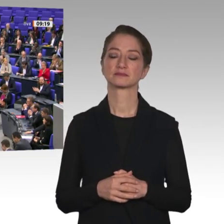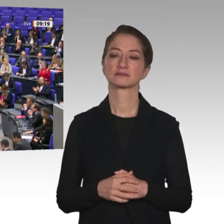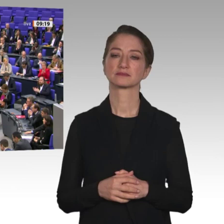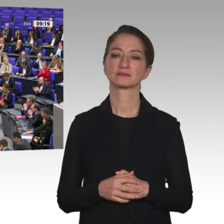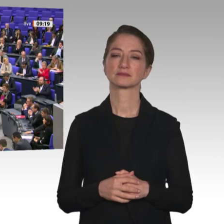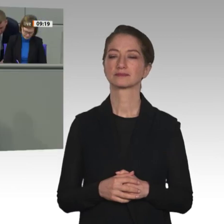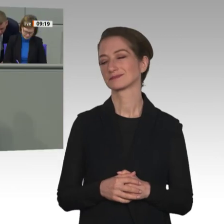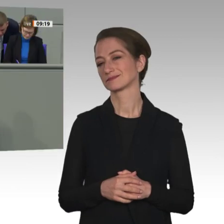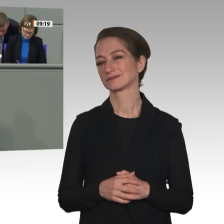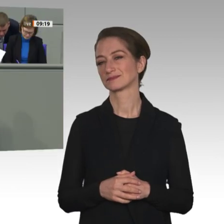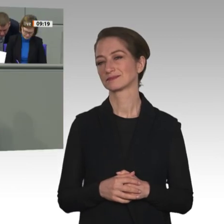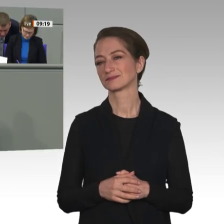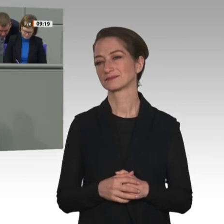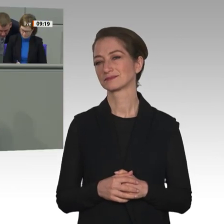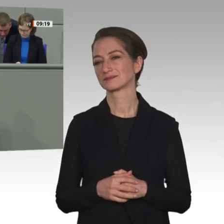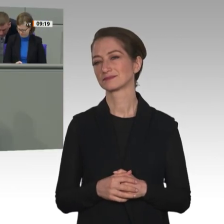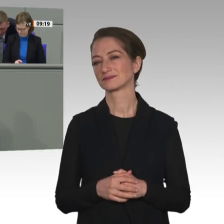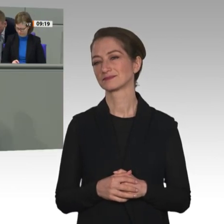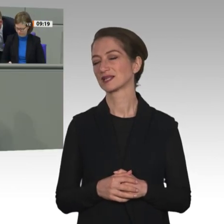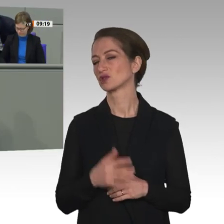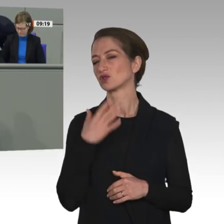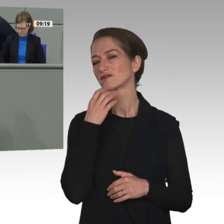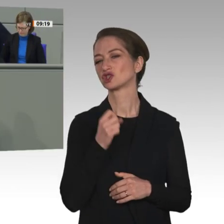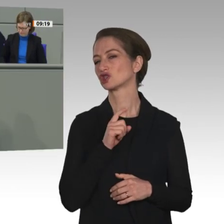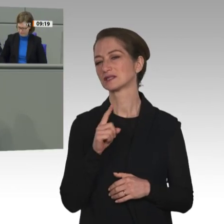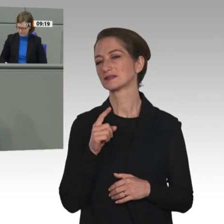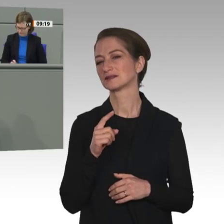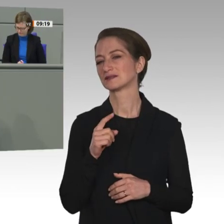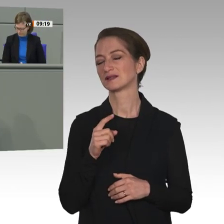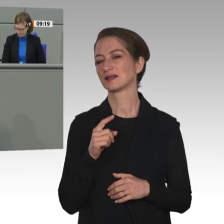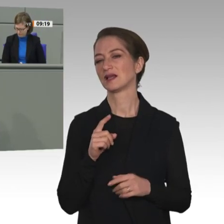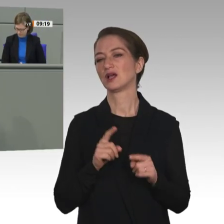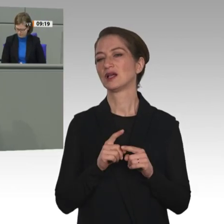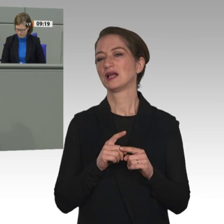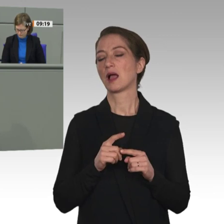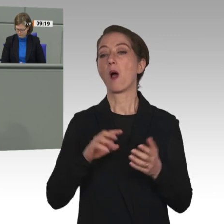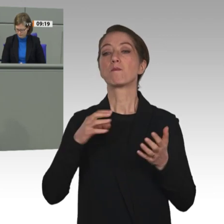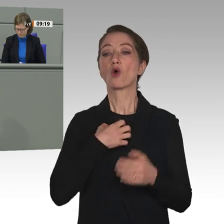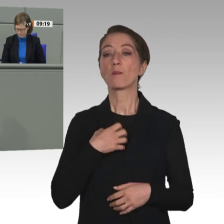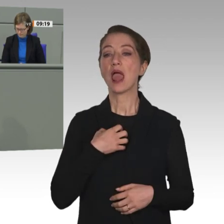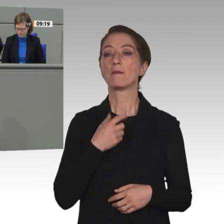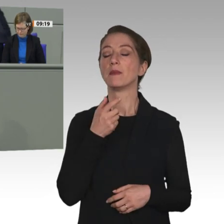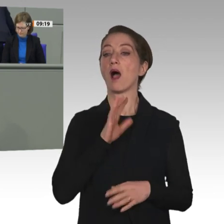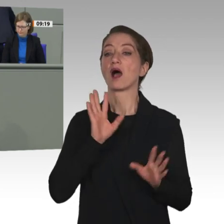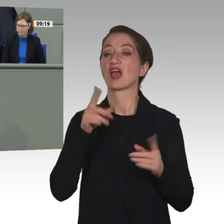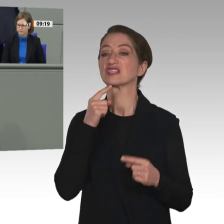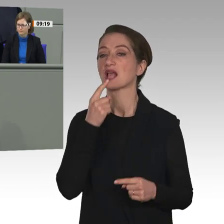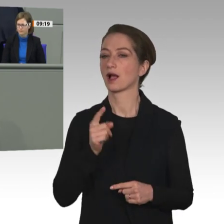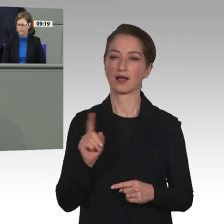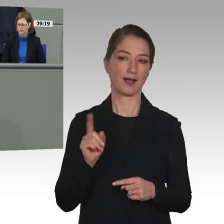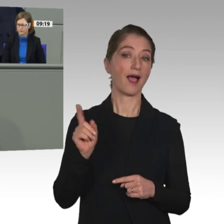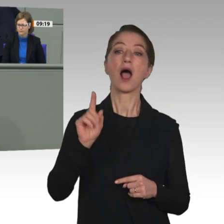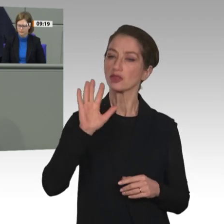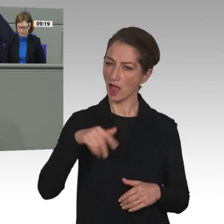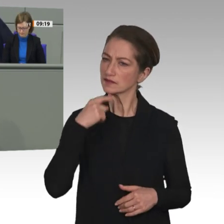Und um dies gleich zu sagen, es geht überhaupt nicht darum, dass Probleme nicht benannt werden dürfen. Aber es geht um das Wie, es geht um Respekt und